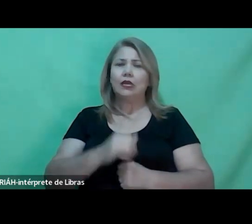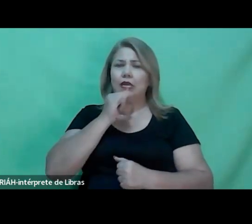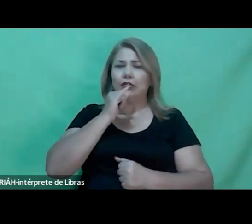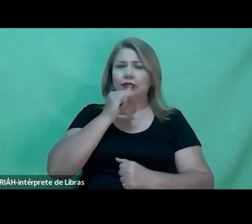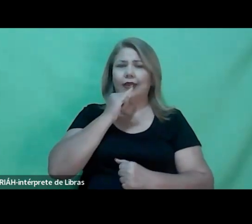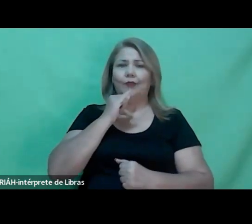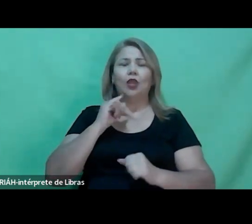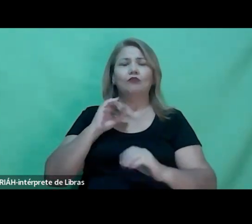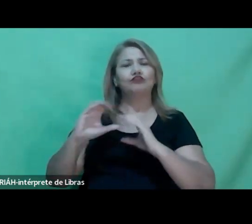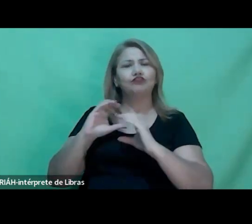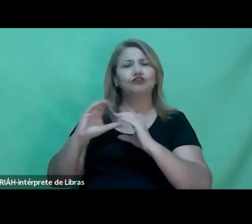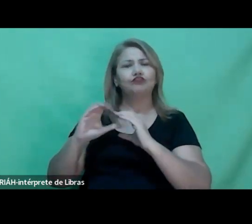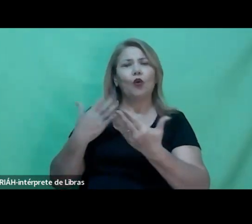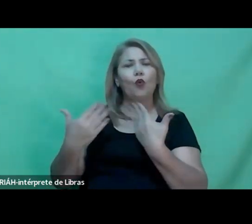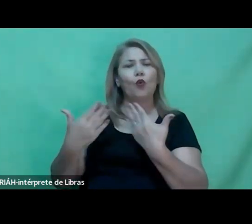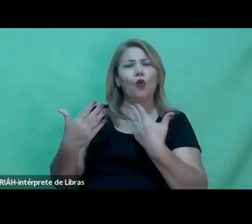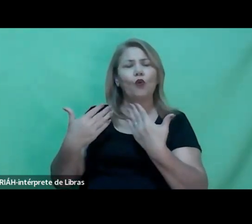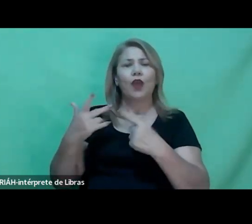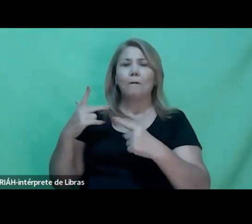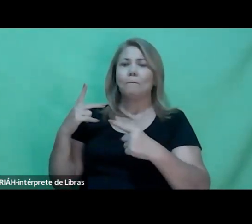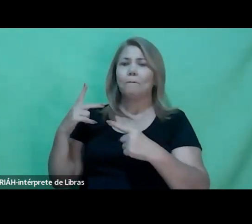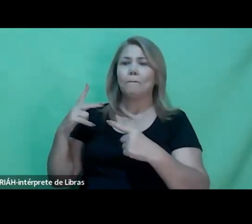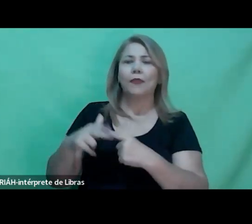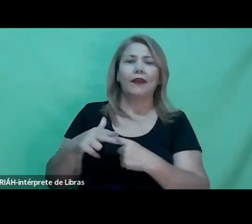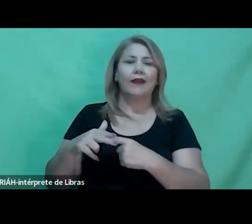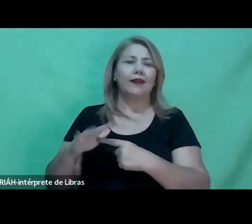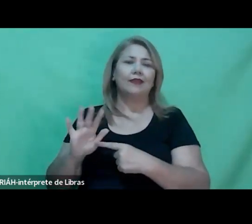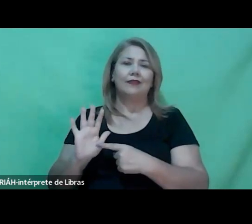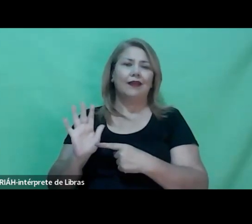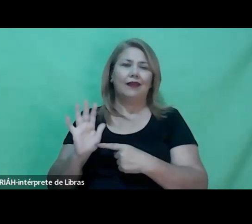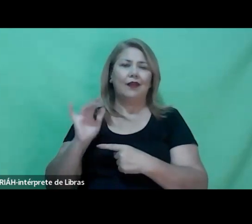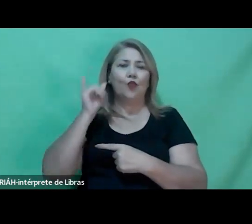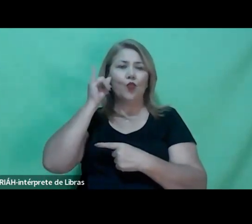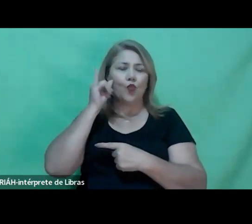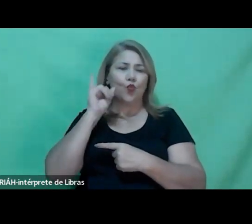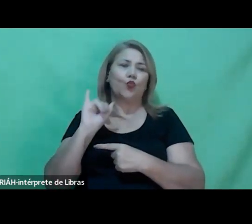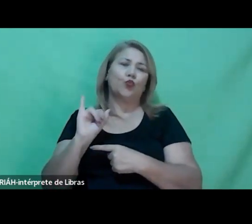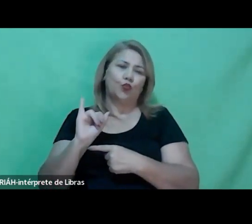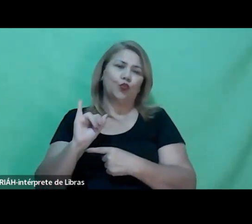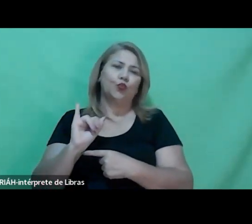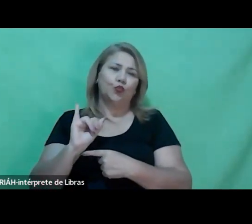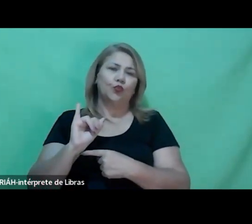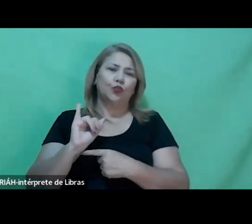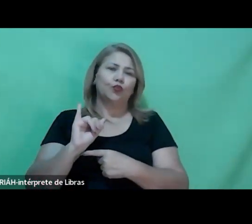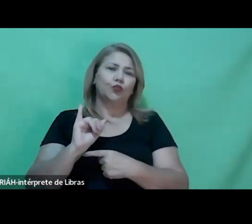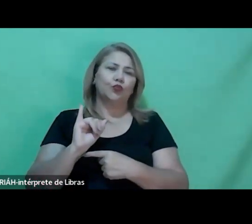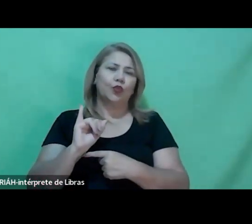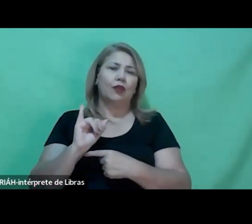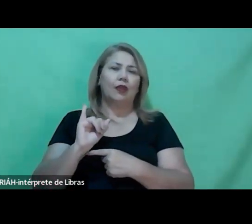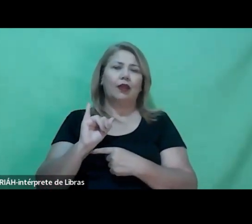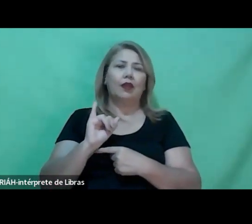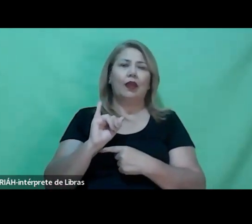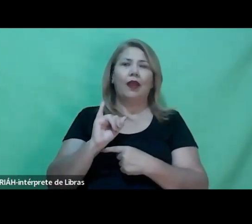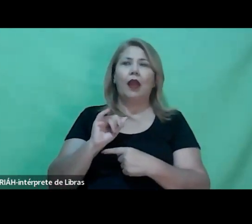interpretación de lo que se está hablando para describir algo porque se puede hacer que se pierda la idea sí esto pasa con mucha